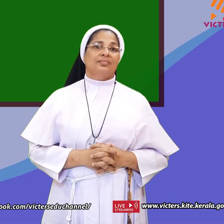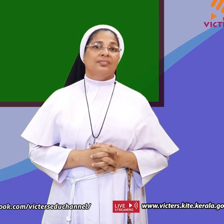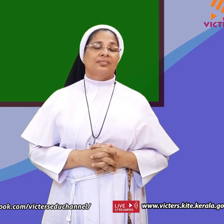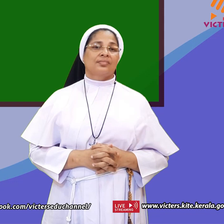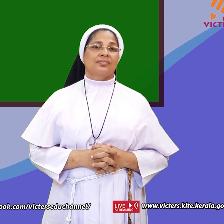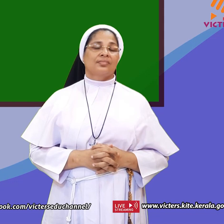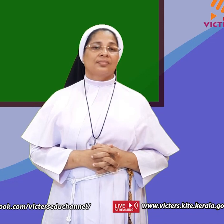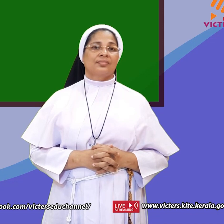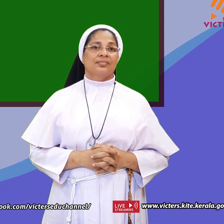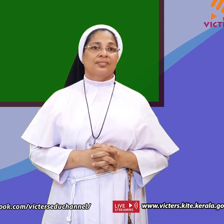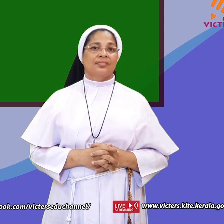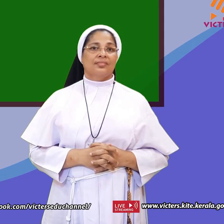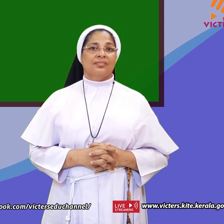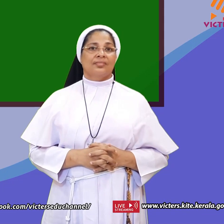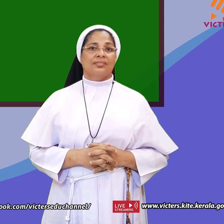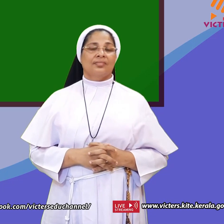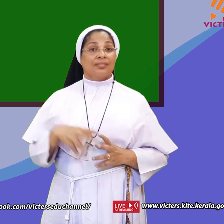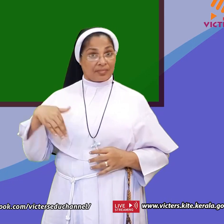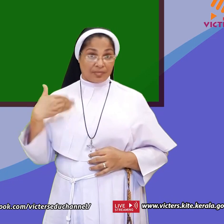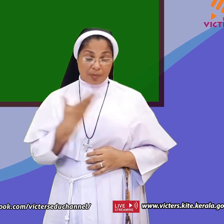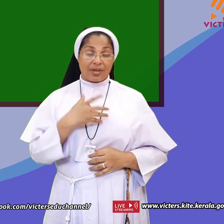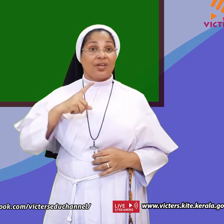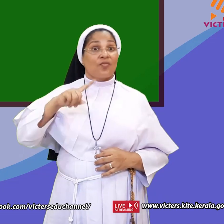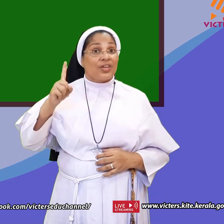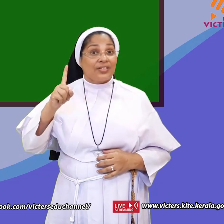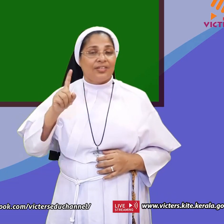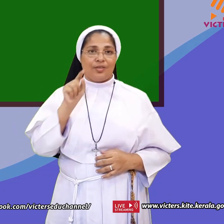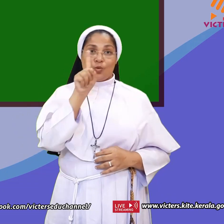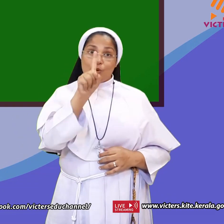നമുക്കാദ്യം 1 യൂണിറ്റിലെ പാഠഭാഗങ്ങൾ ചർച്ച ചെയ്യാം.